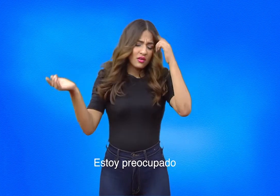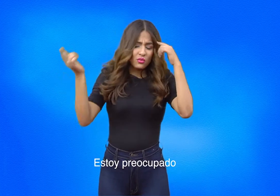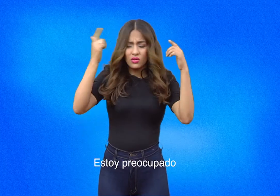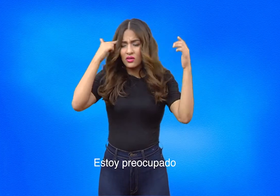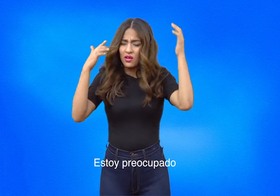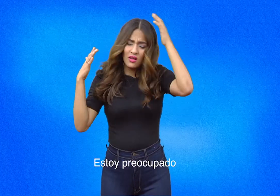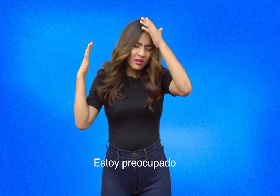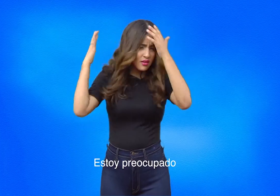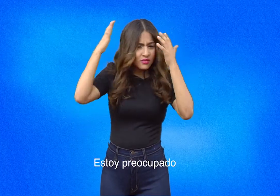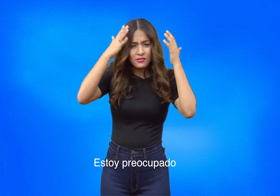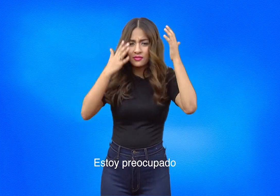Estoy preocupado.